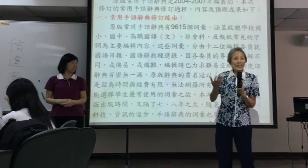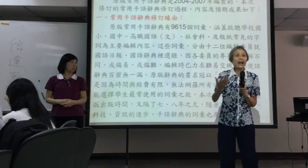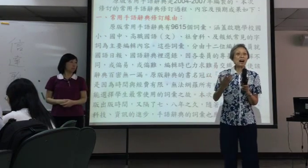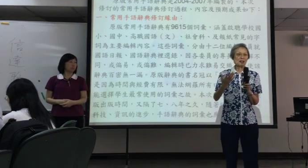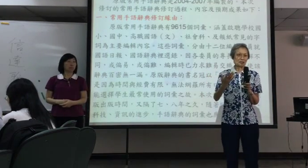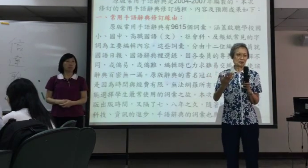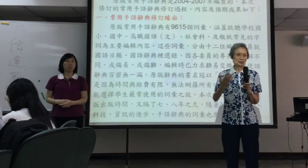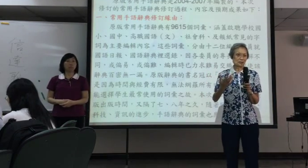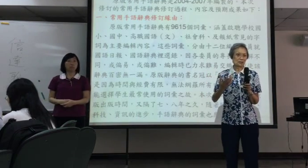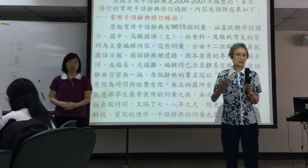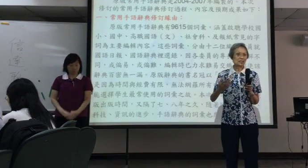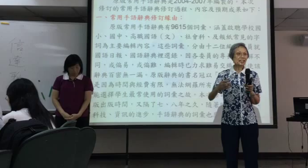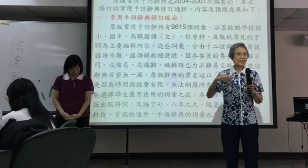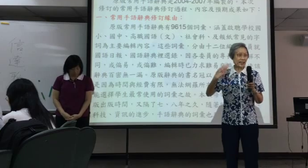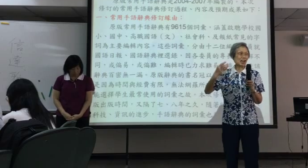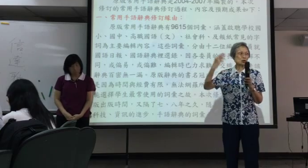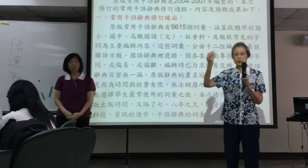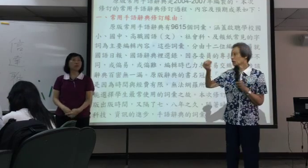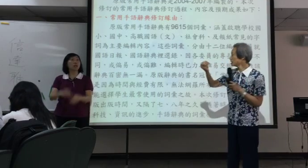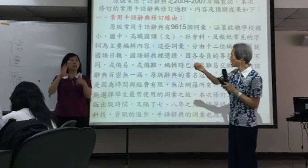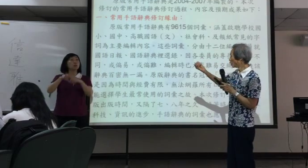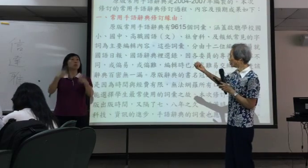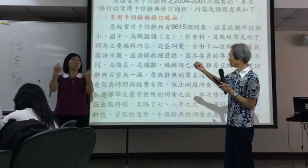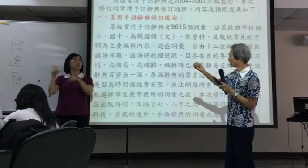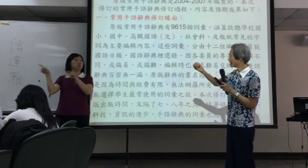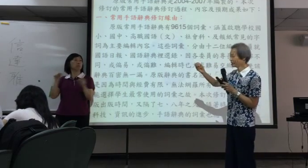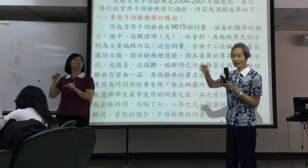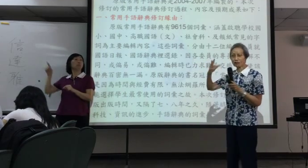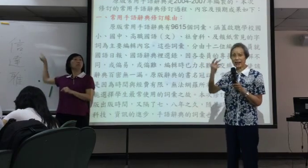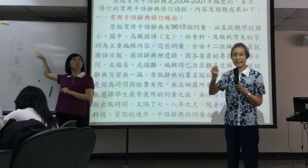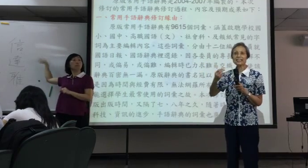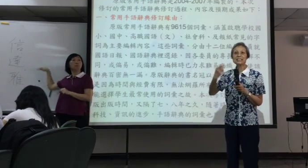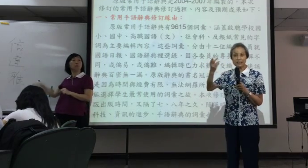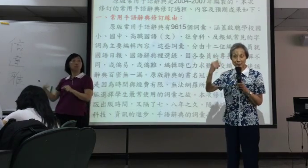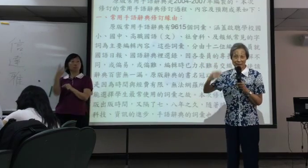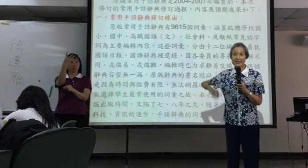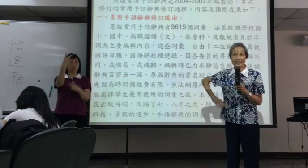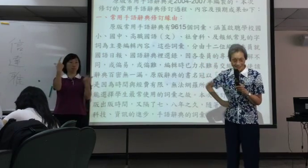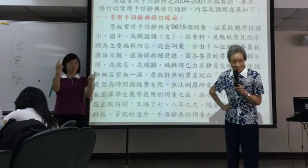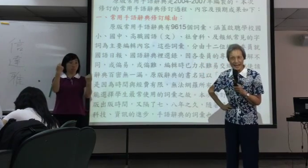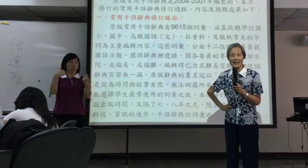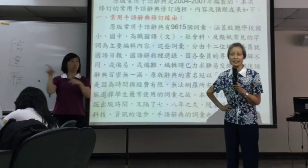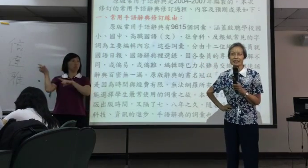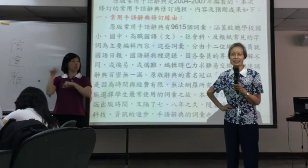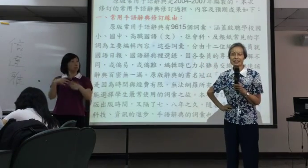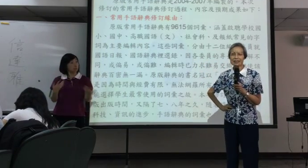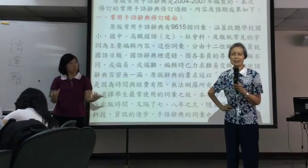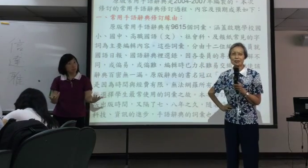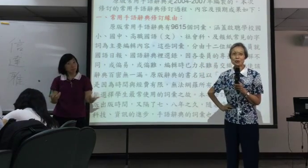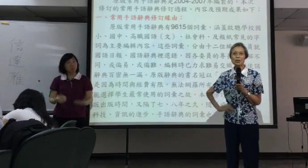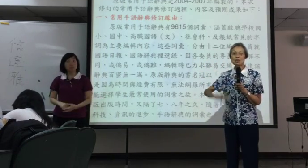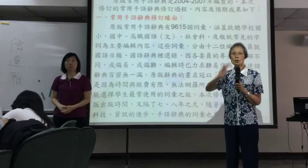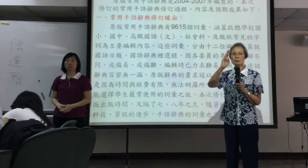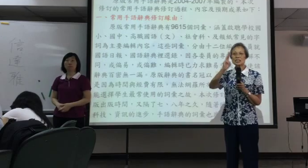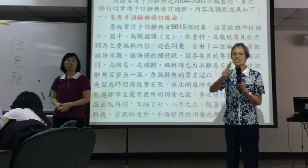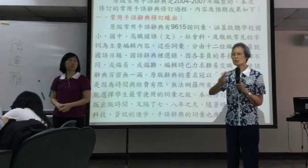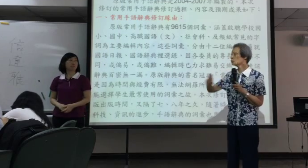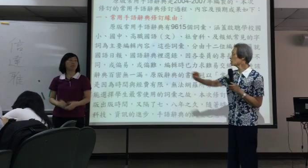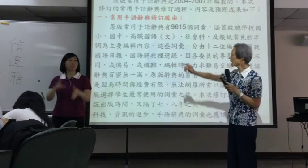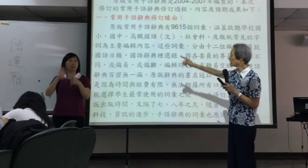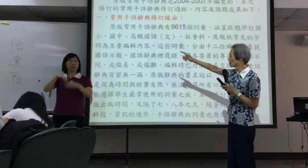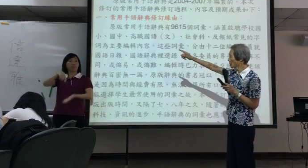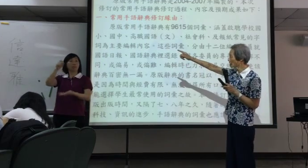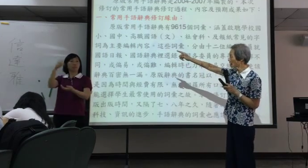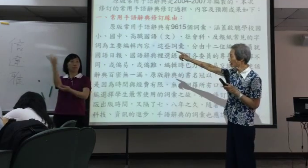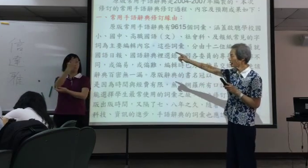要不要也要遵守这个翻译的原则啊？所以我们提